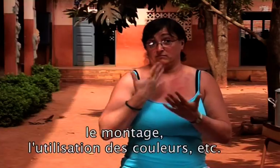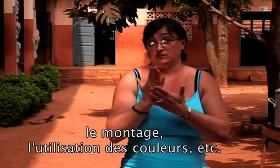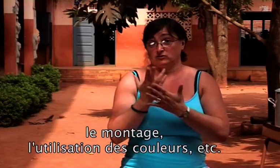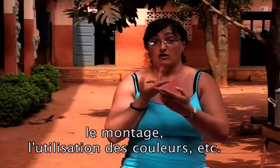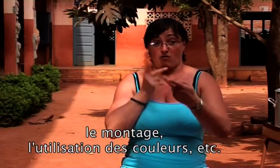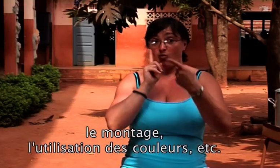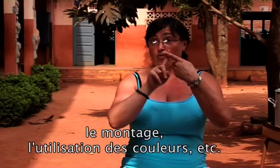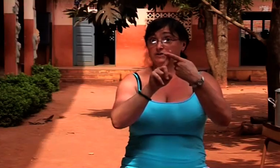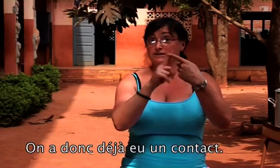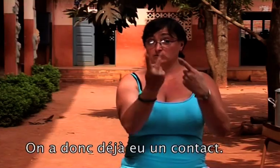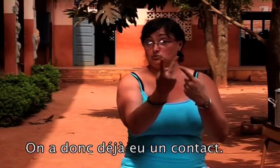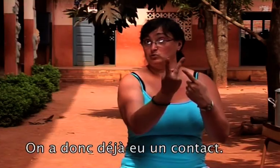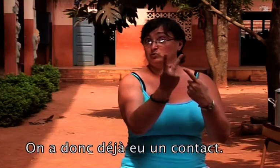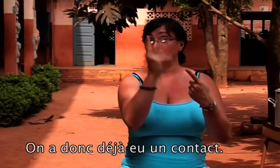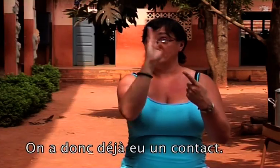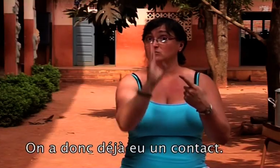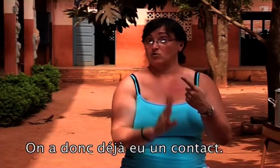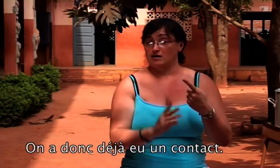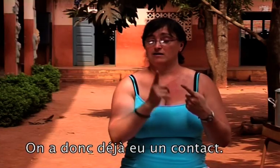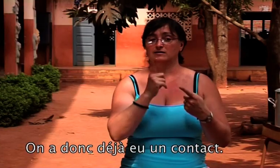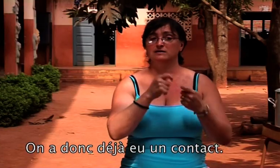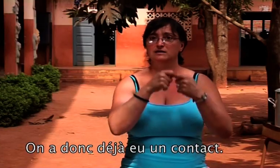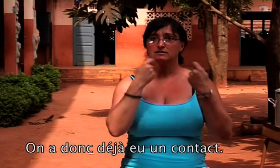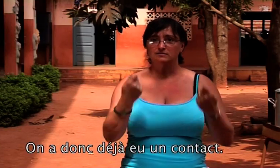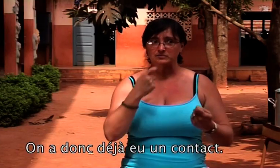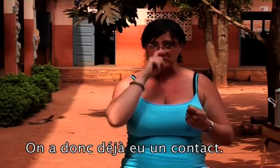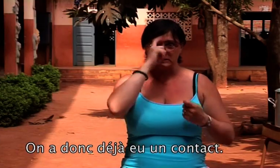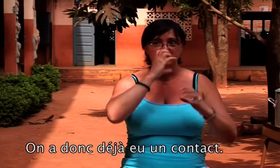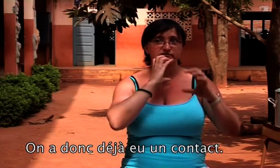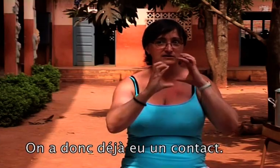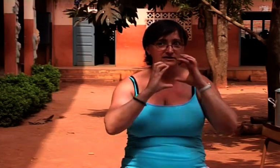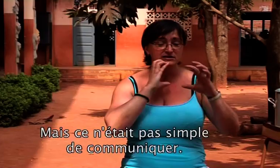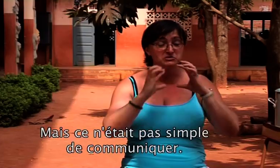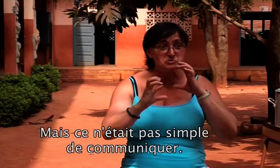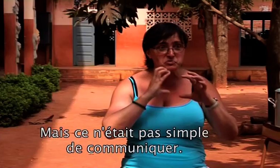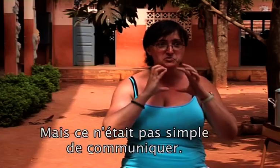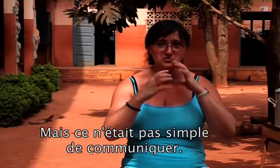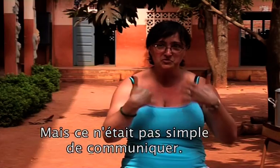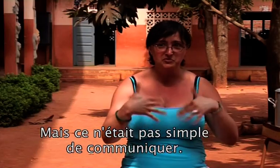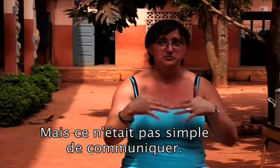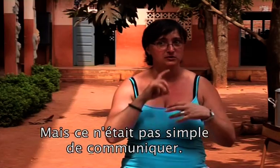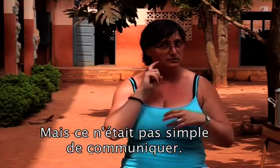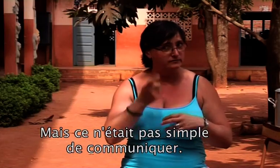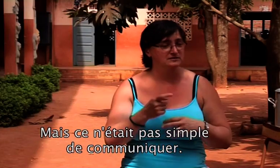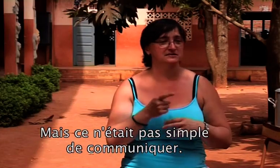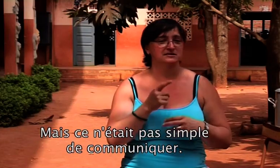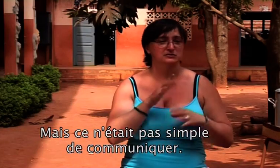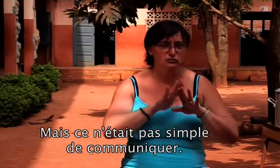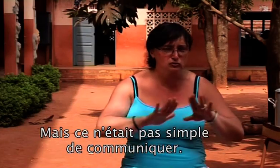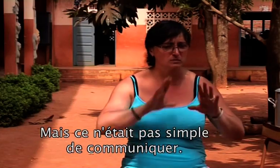etc. Et donc ça, on a déjà eu donc par eux un contact avec les sourds béninois. Ce n'était pas si facile de communiquer, ce n'était